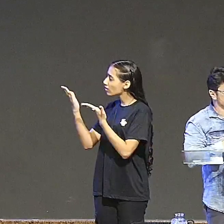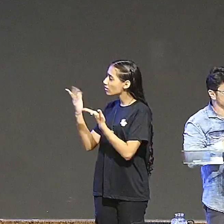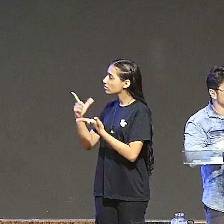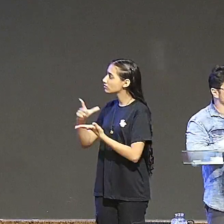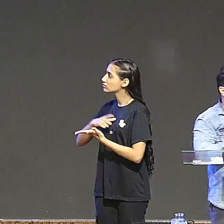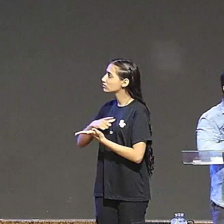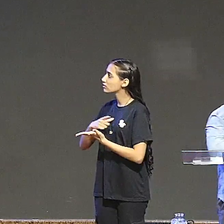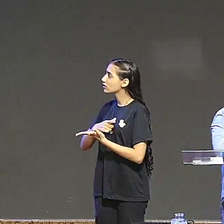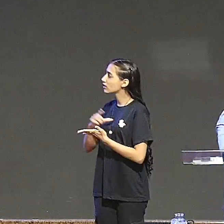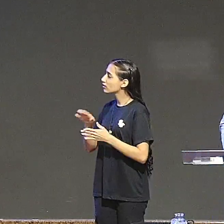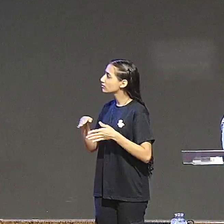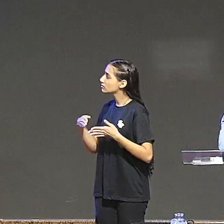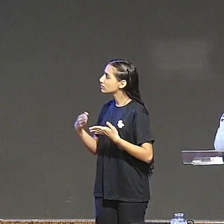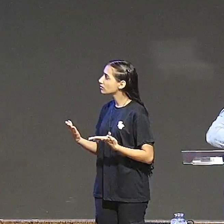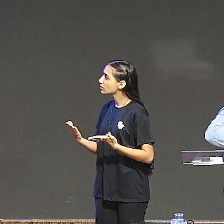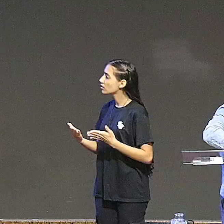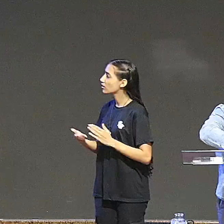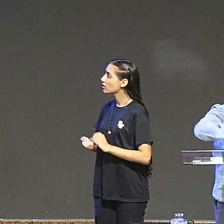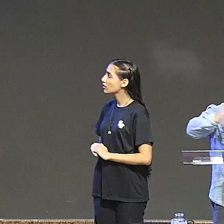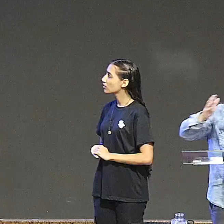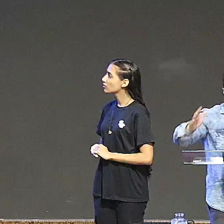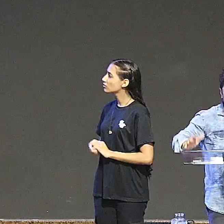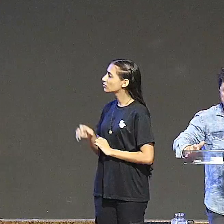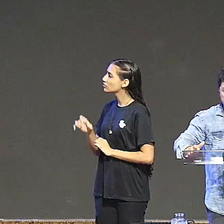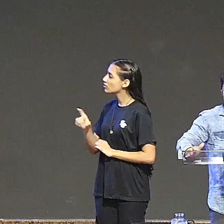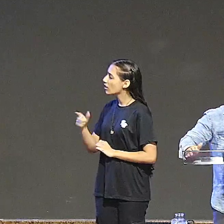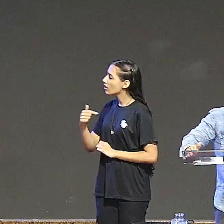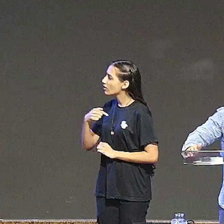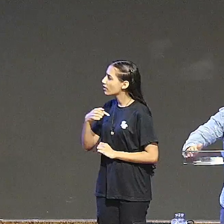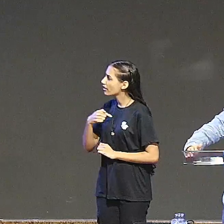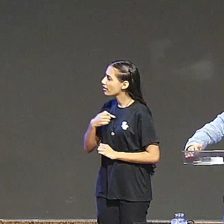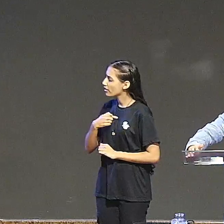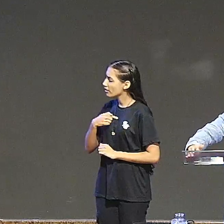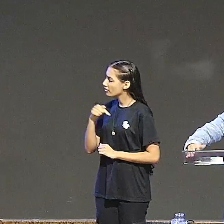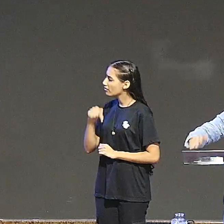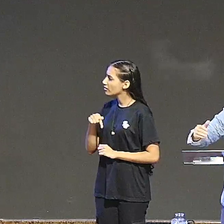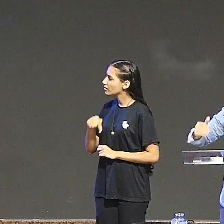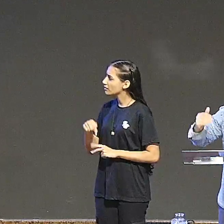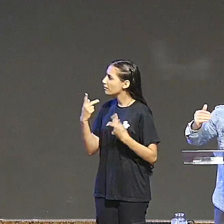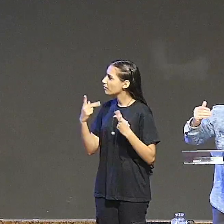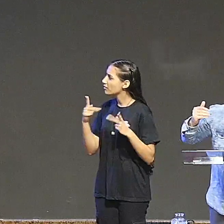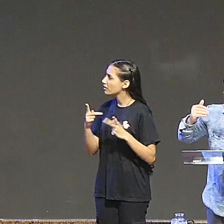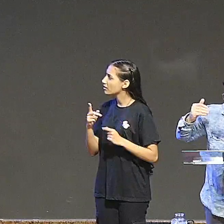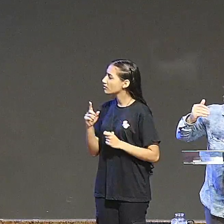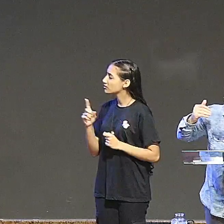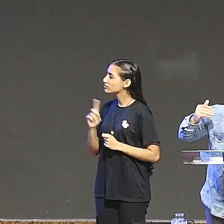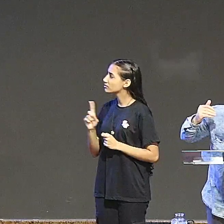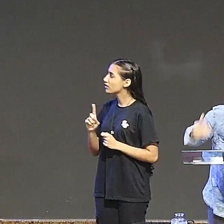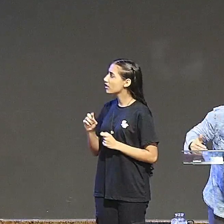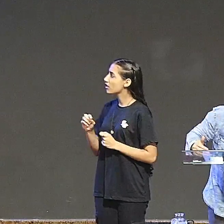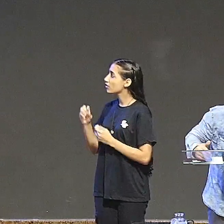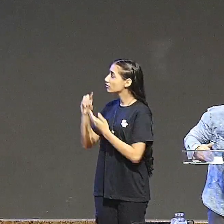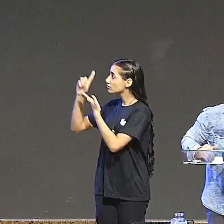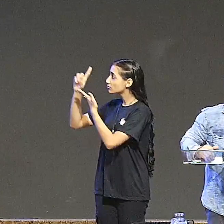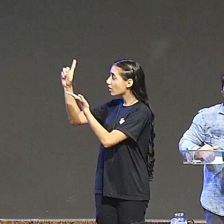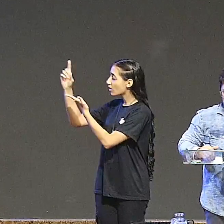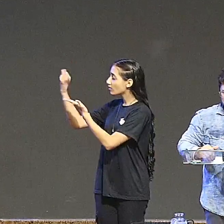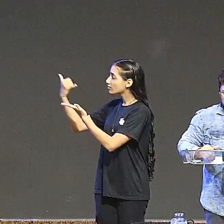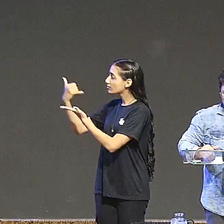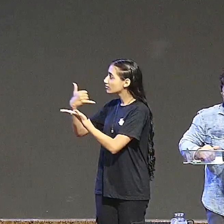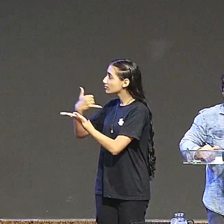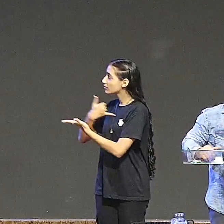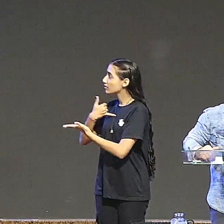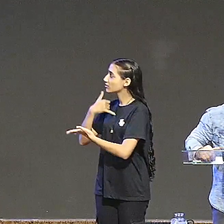meu Deus que não seja simplesmente eu aqui ministrando algo mas que a palavra venha diretamente do teu Trono Meu